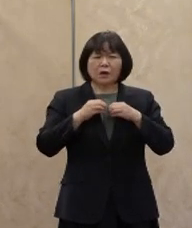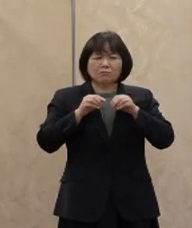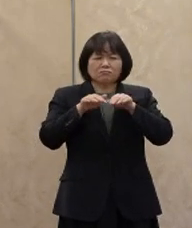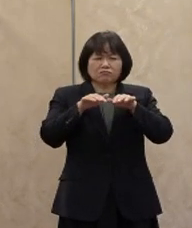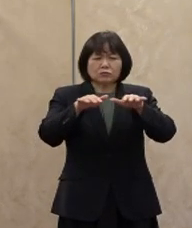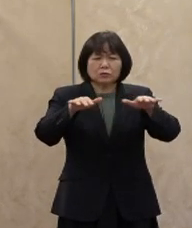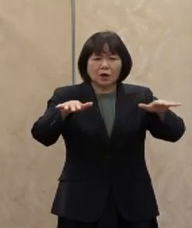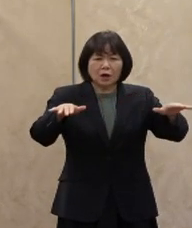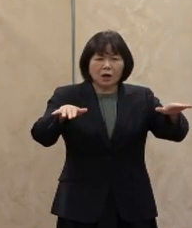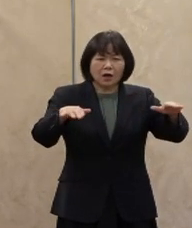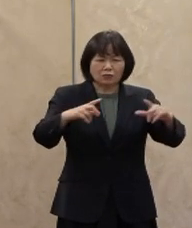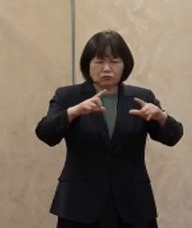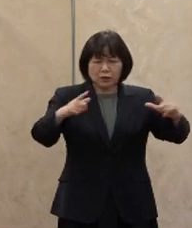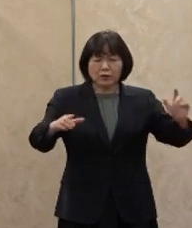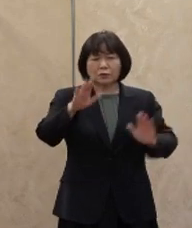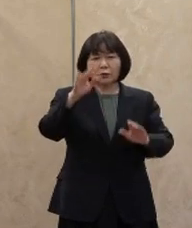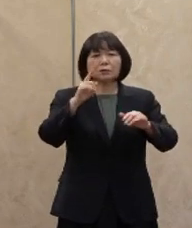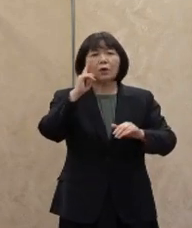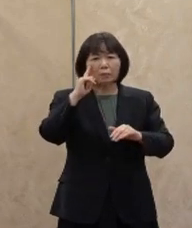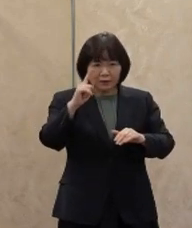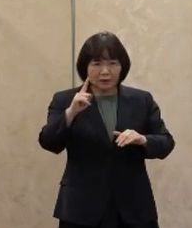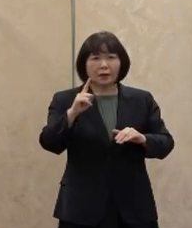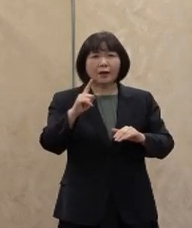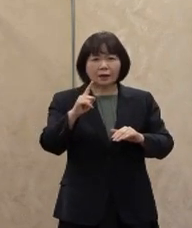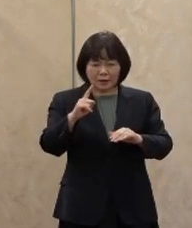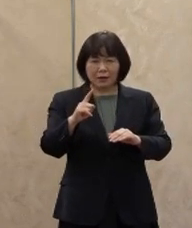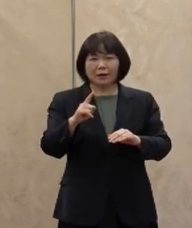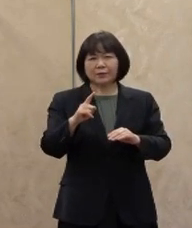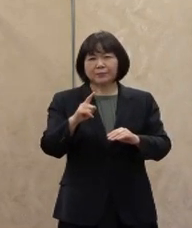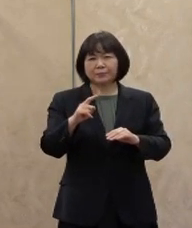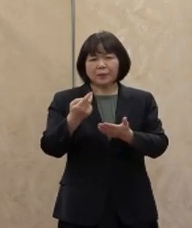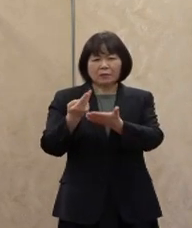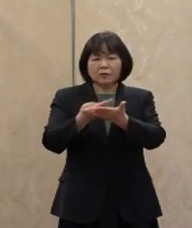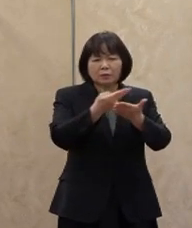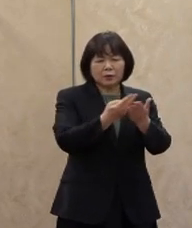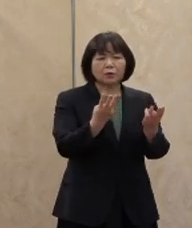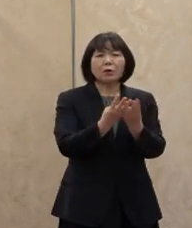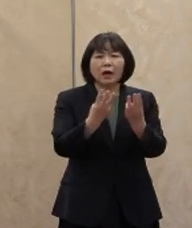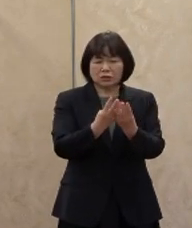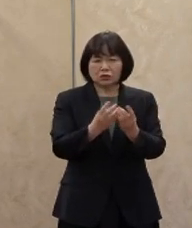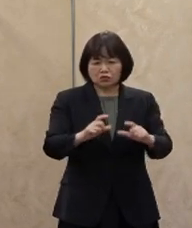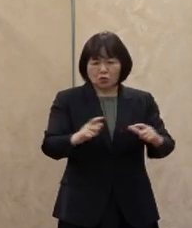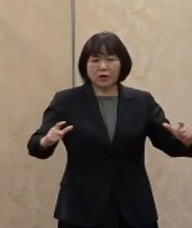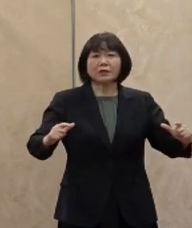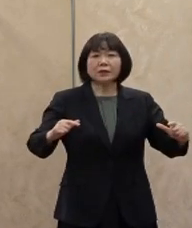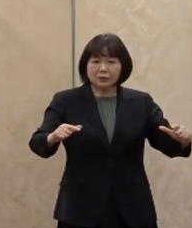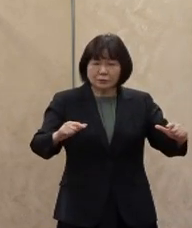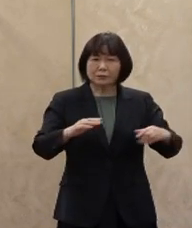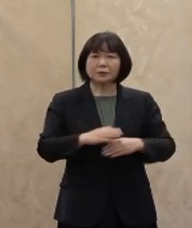に、この裾野を広げていく、できるだけこの全体の医療資源の中で、